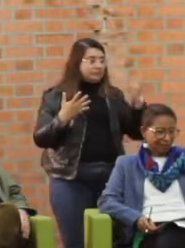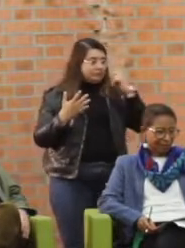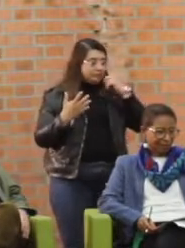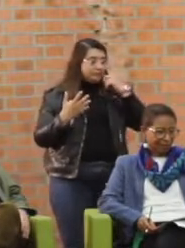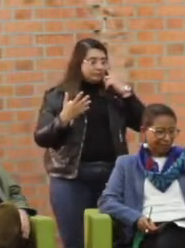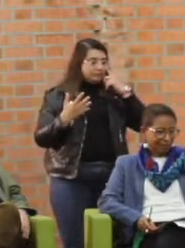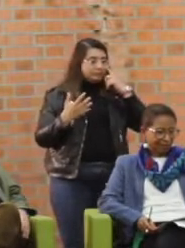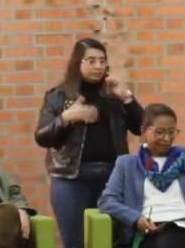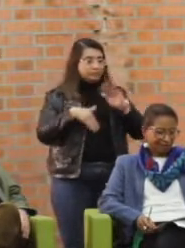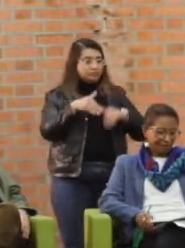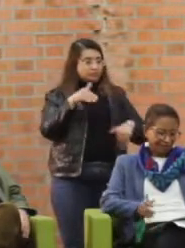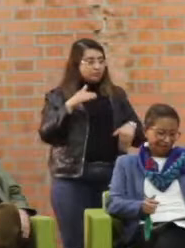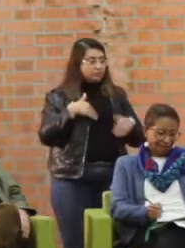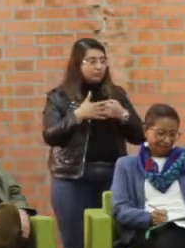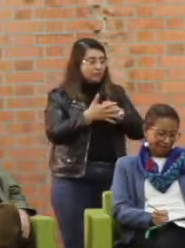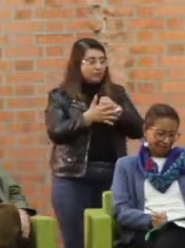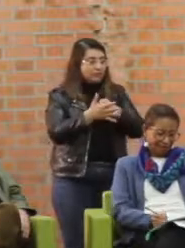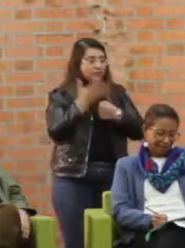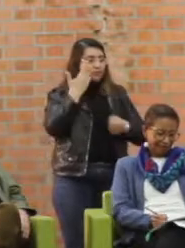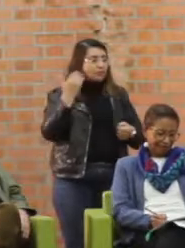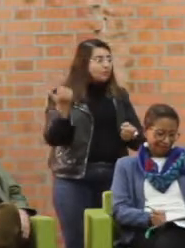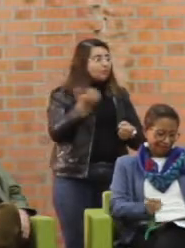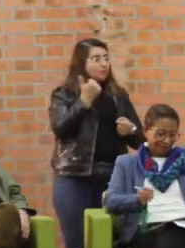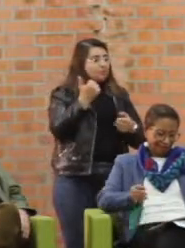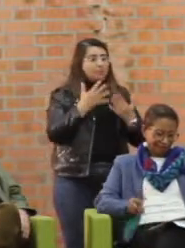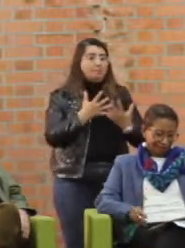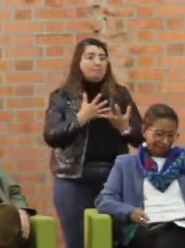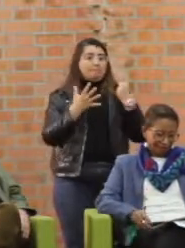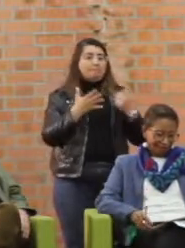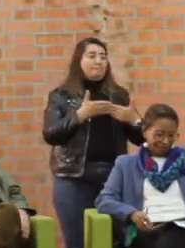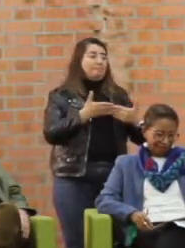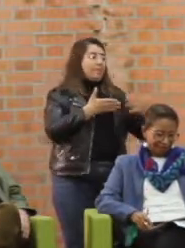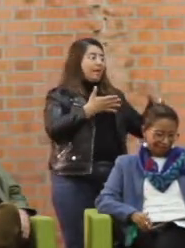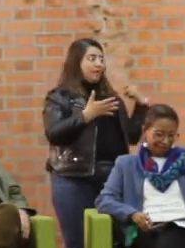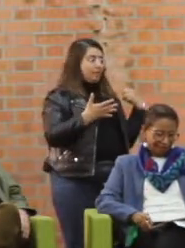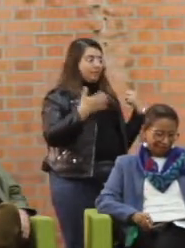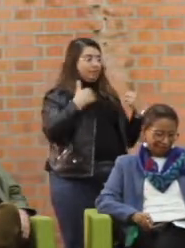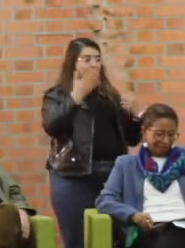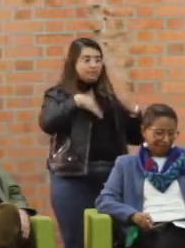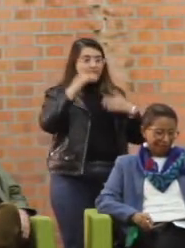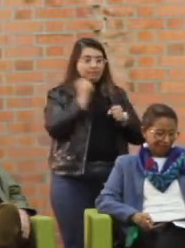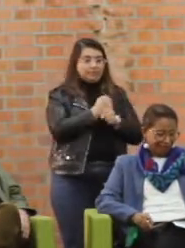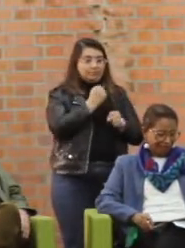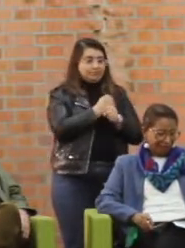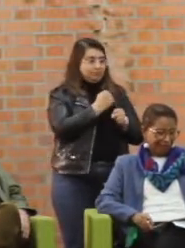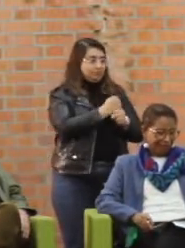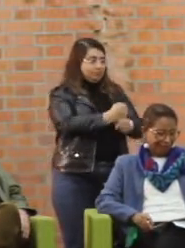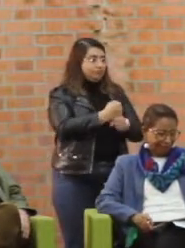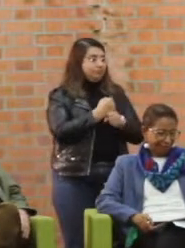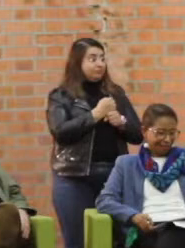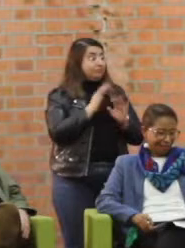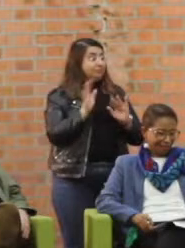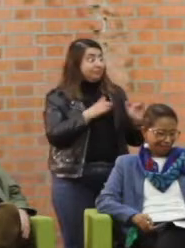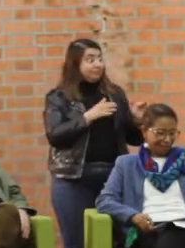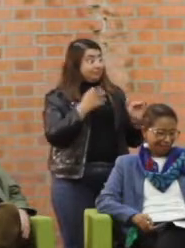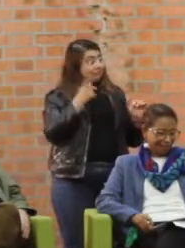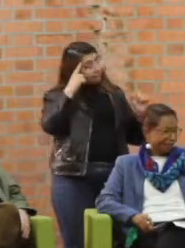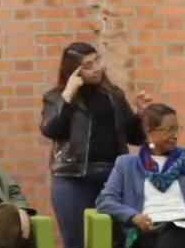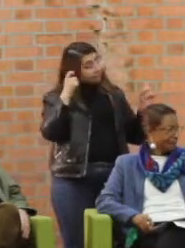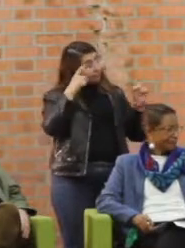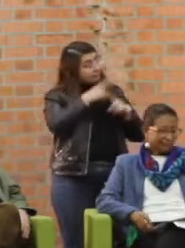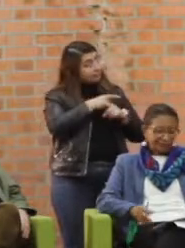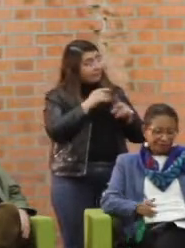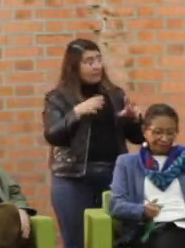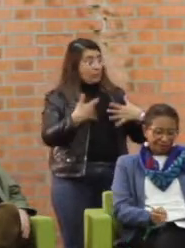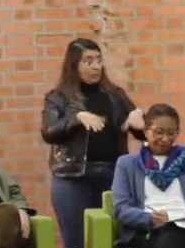que trata de frenar a las mujeres mucho antes de que hayan alcanzado la línea de meta entonces la línea de